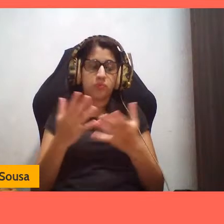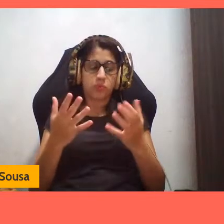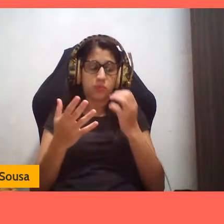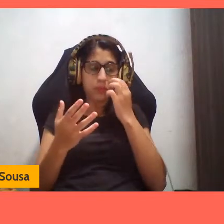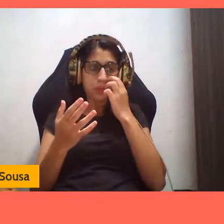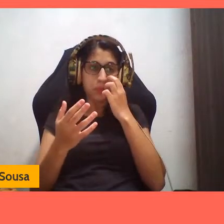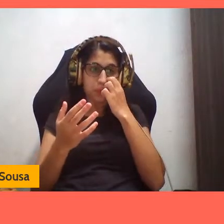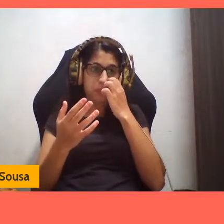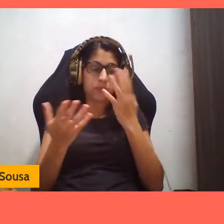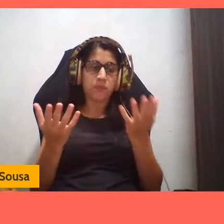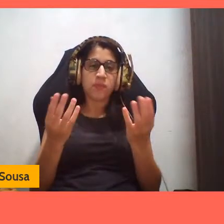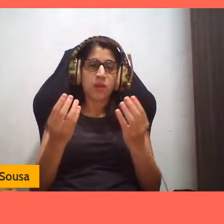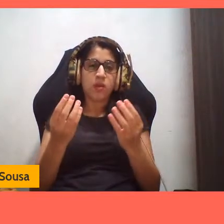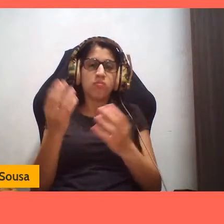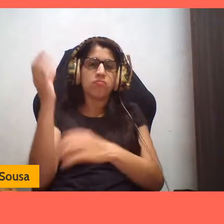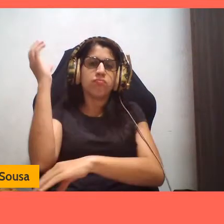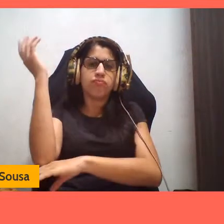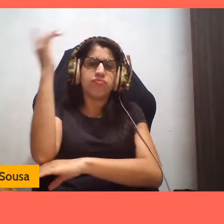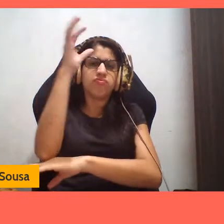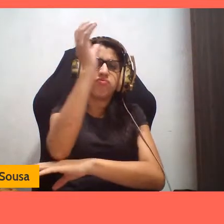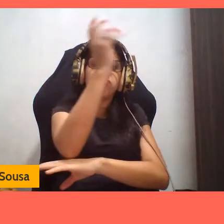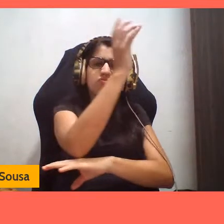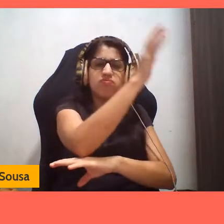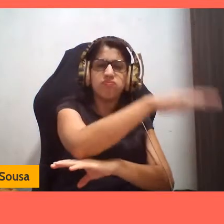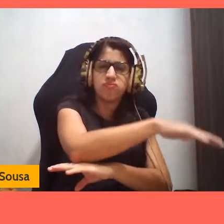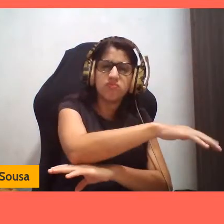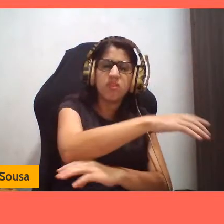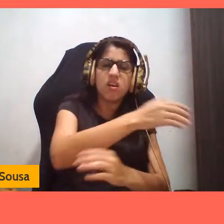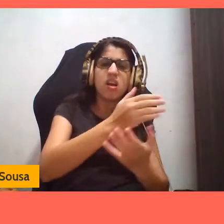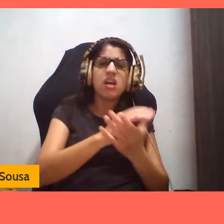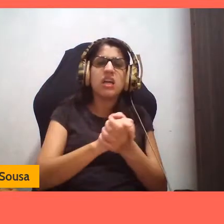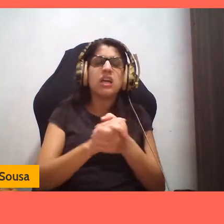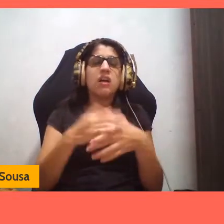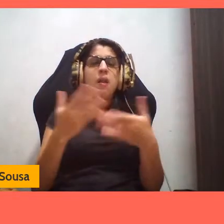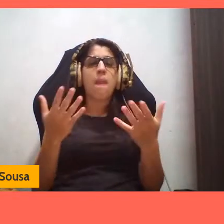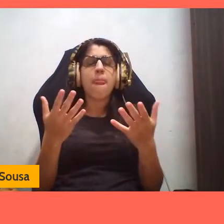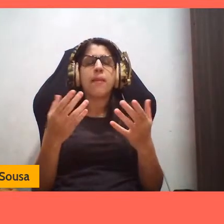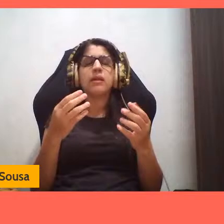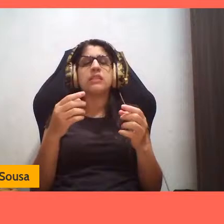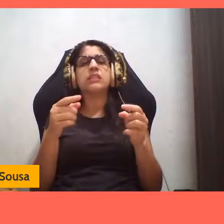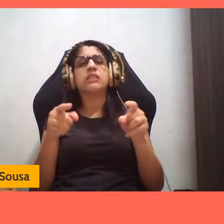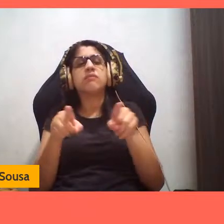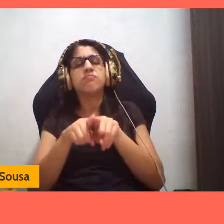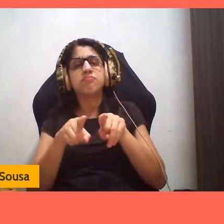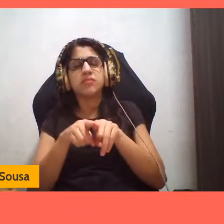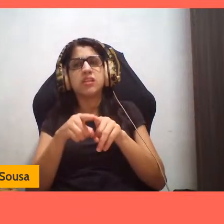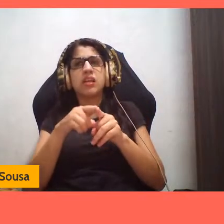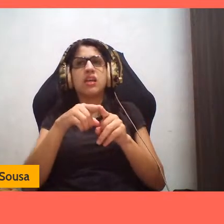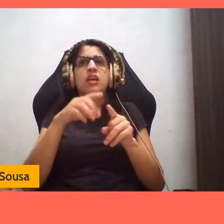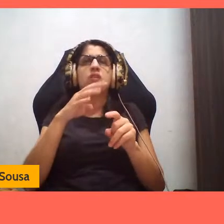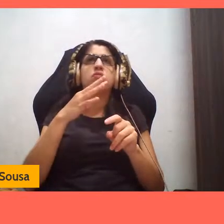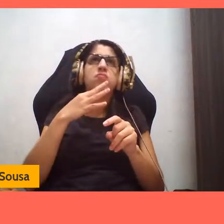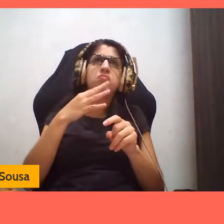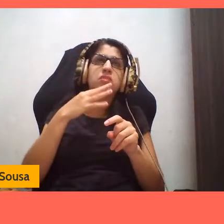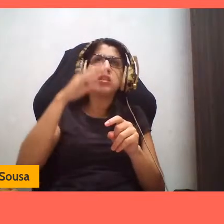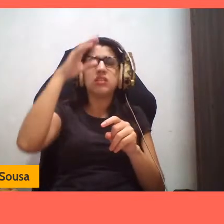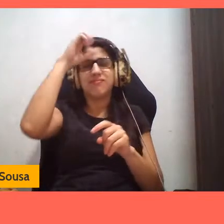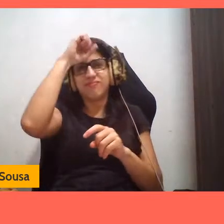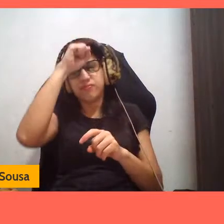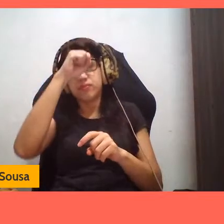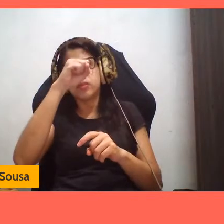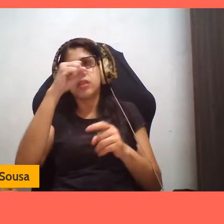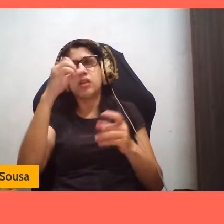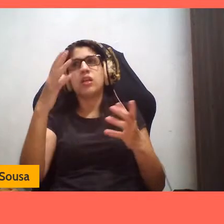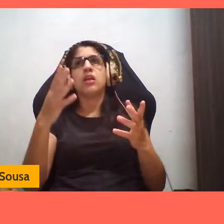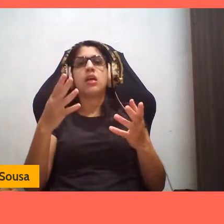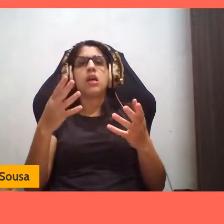relatório propõem que tanto conhecimento quanto educação sejam considerados bens